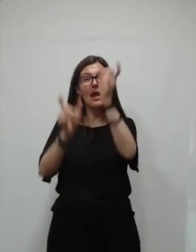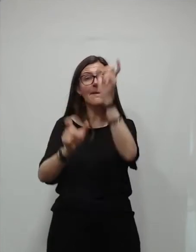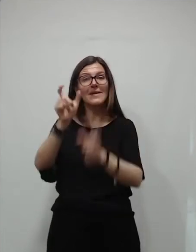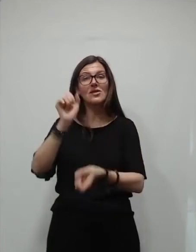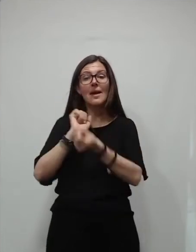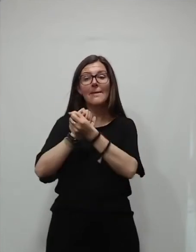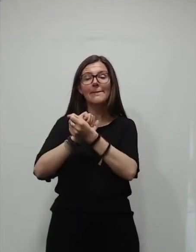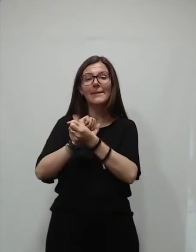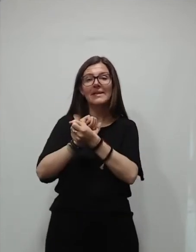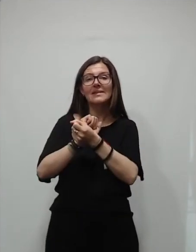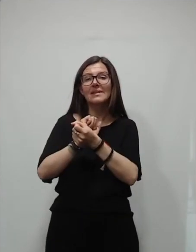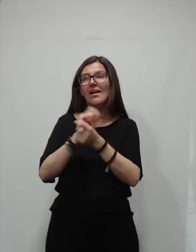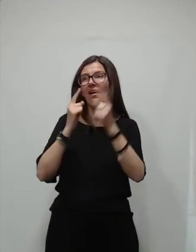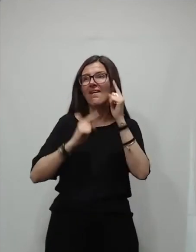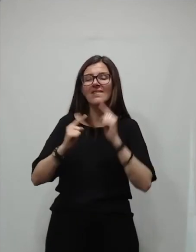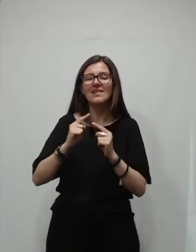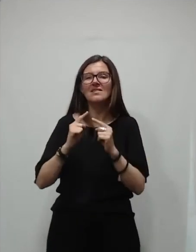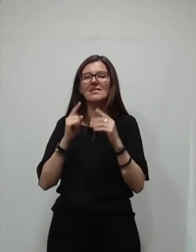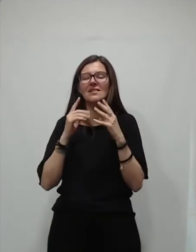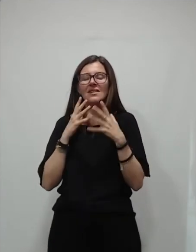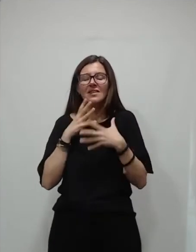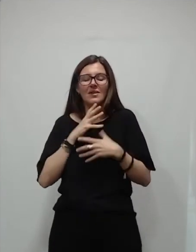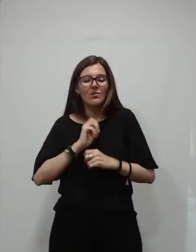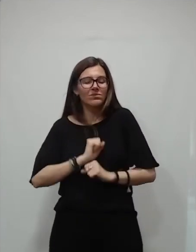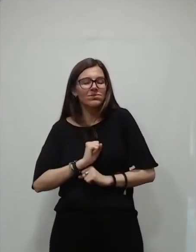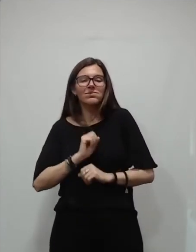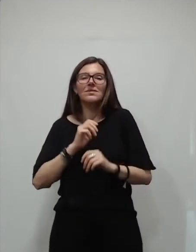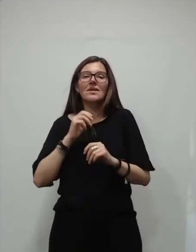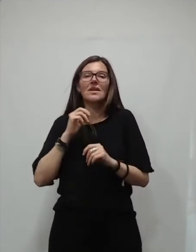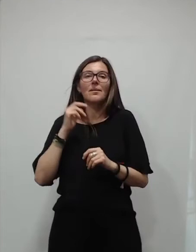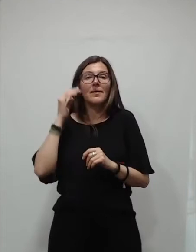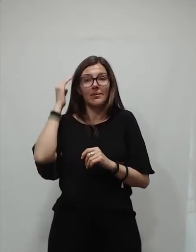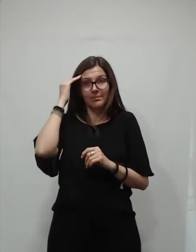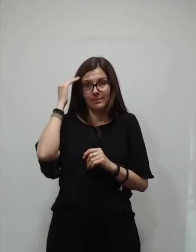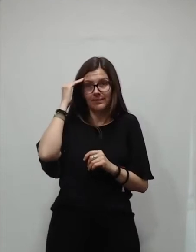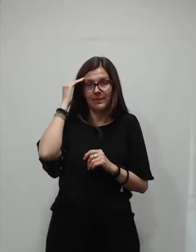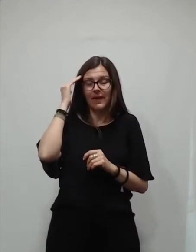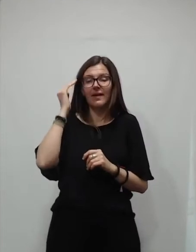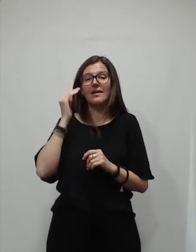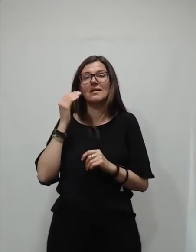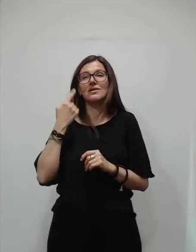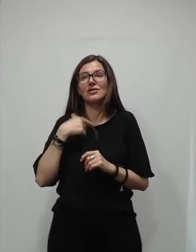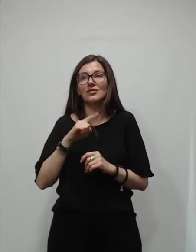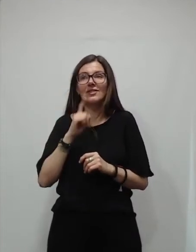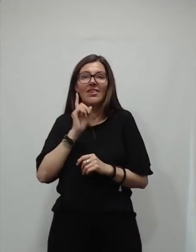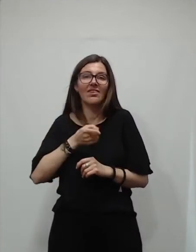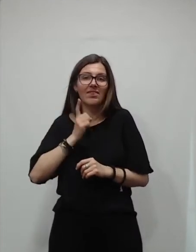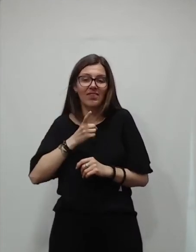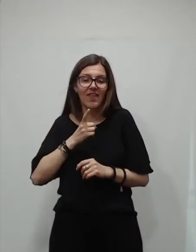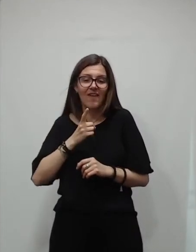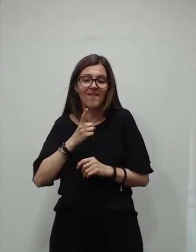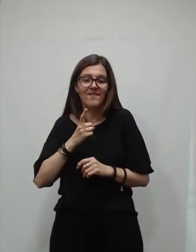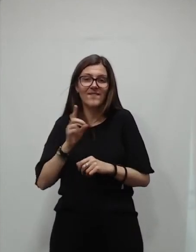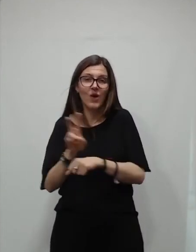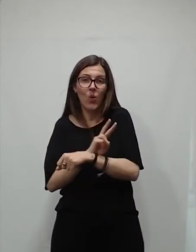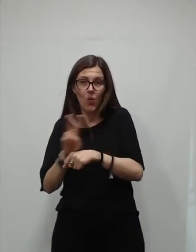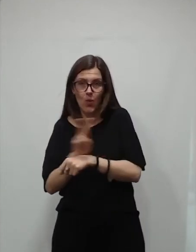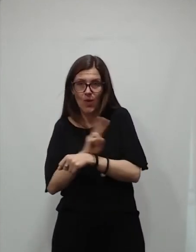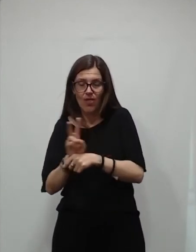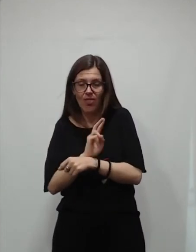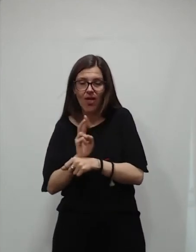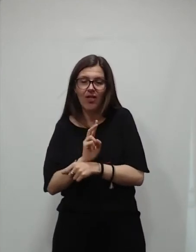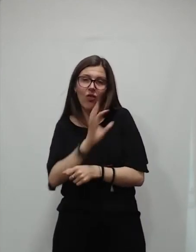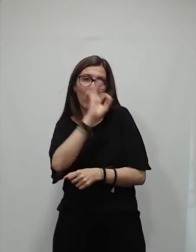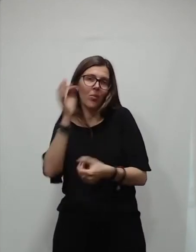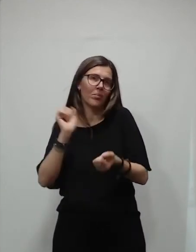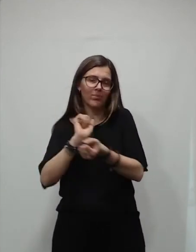están con sufrimiento psíquico, que están sometidas al cumplimiento de una medida de seguridad curativa, o que se encuentran privadas de libertad bajo el cumplimiento de